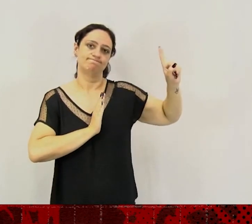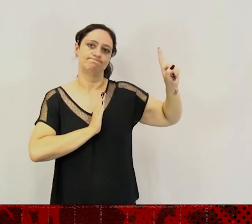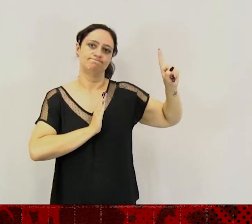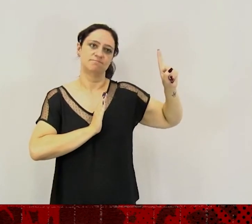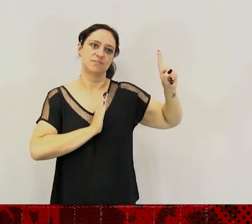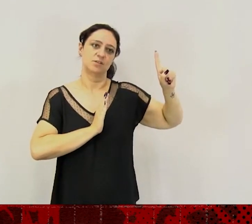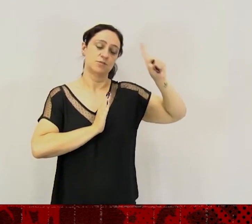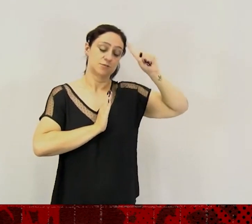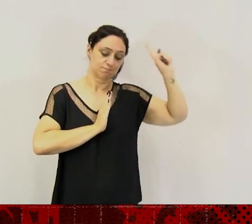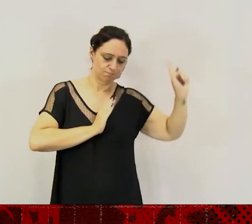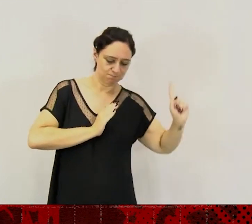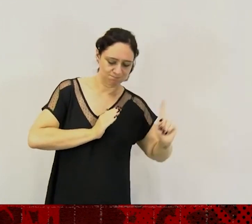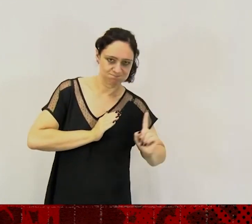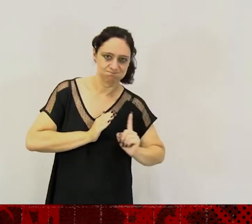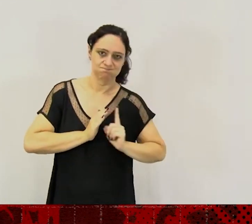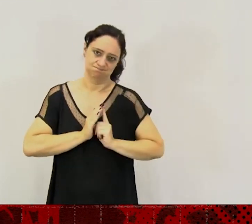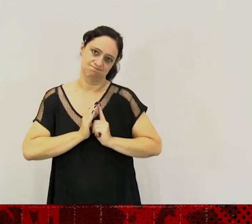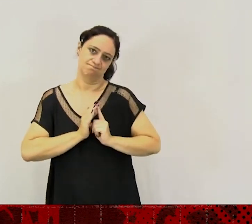que Ele quer morar.